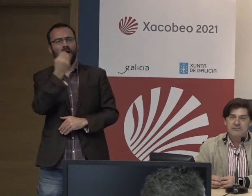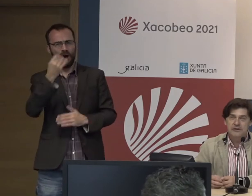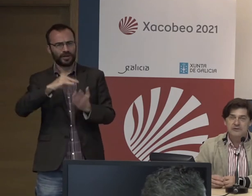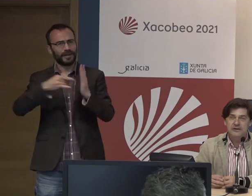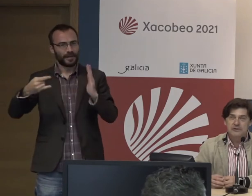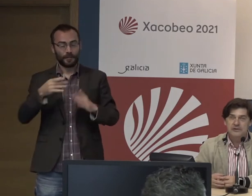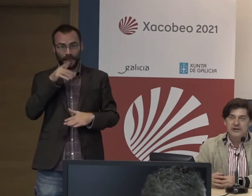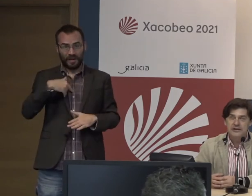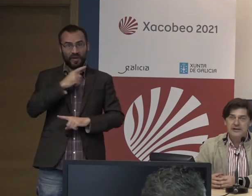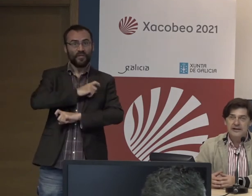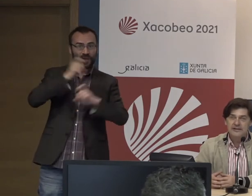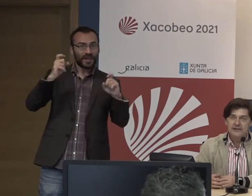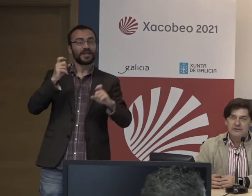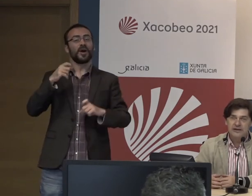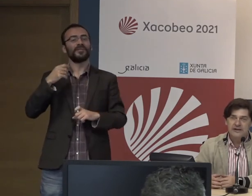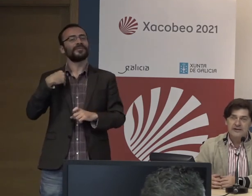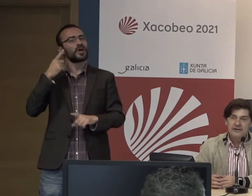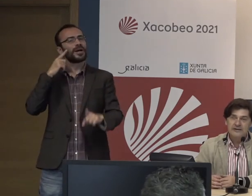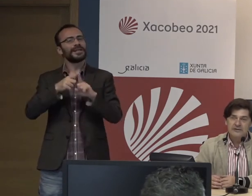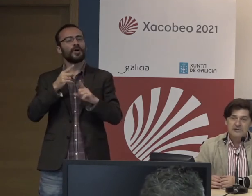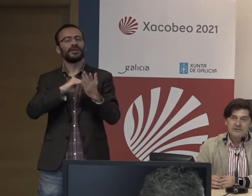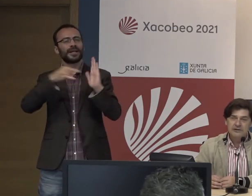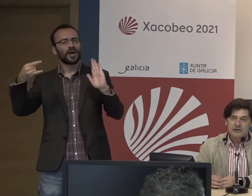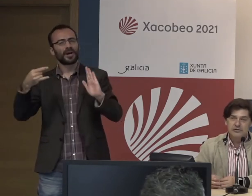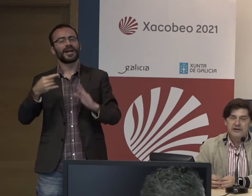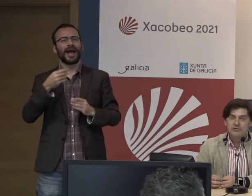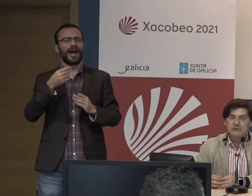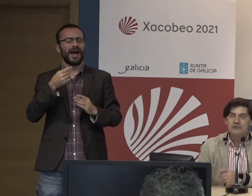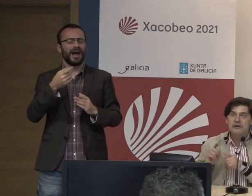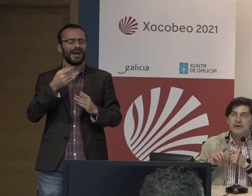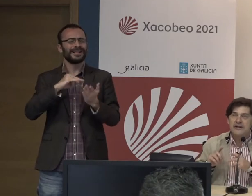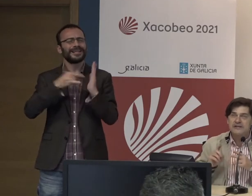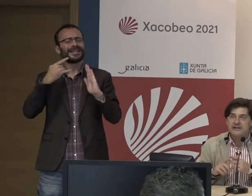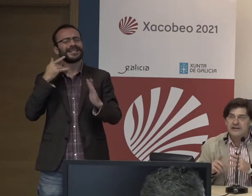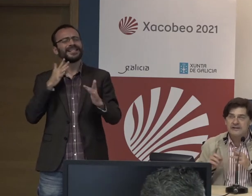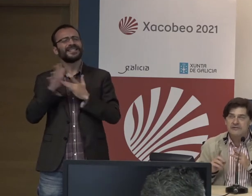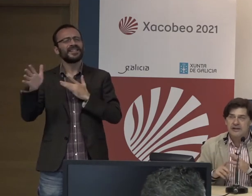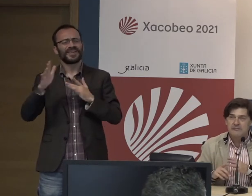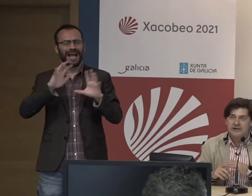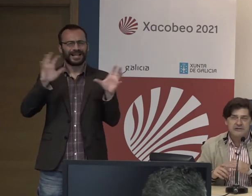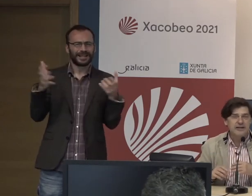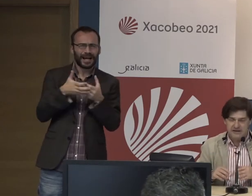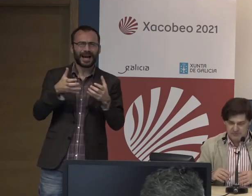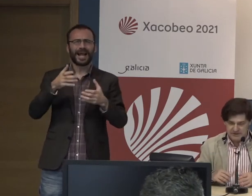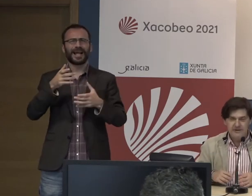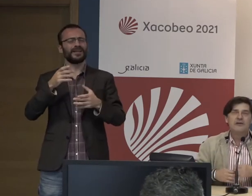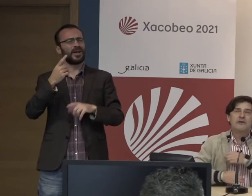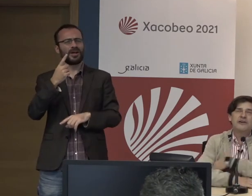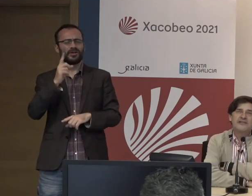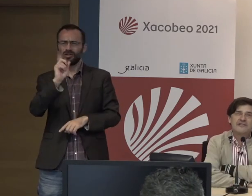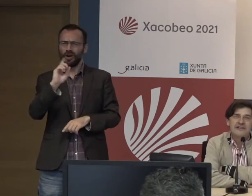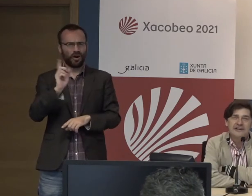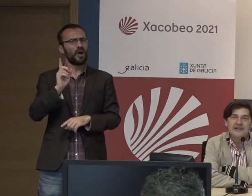ese ámbito, en el ámbito de hacer que la tecnología, tenemos cualquier cosa, no solo IP, internet, tecnología de comunicación, que también,